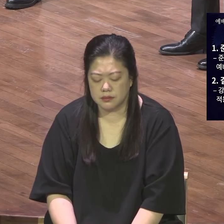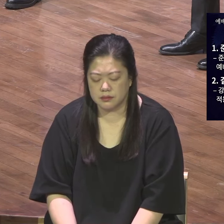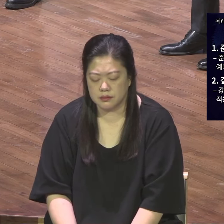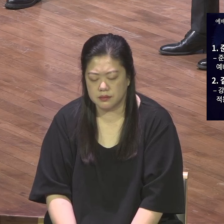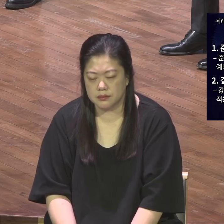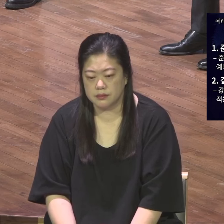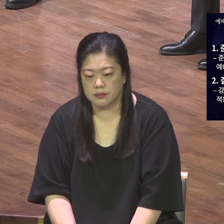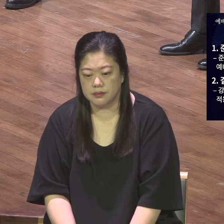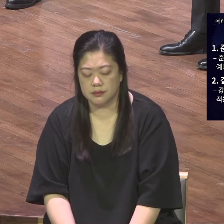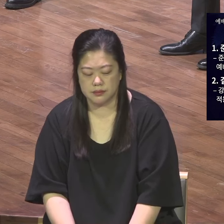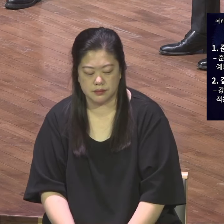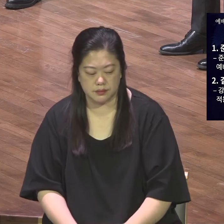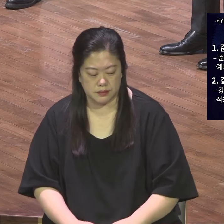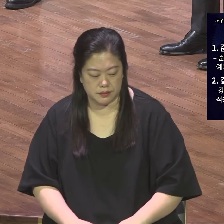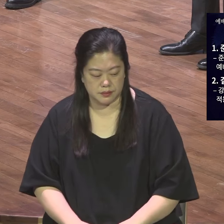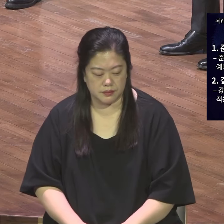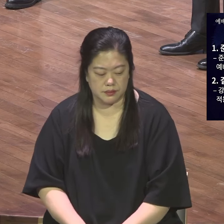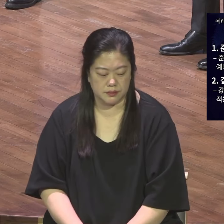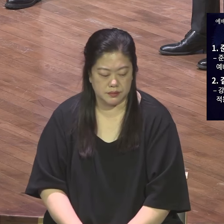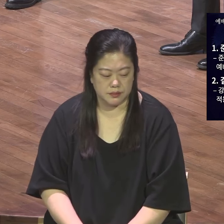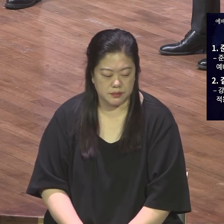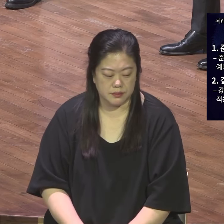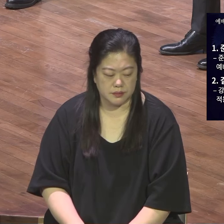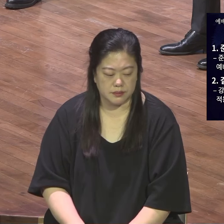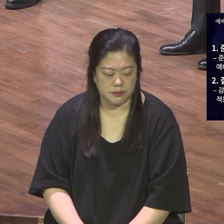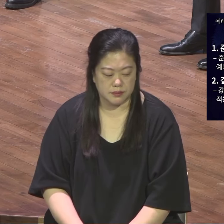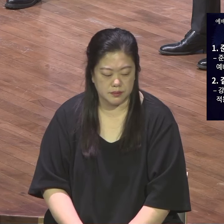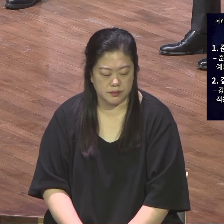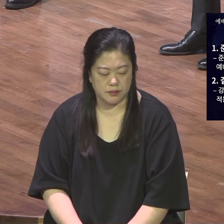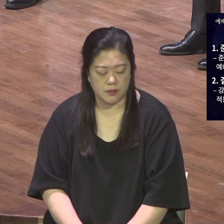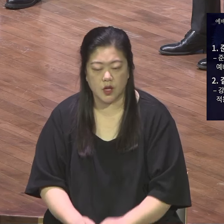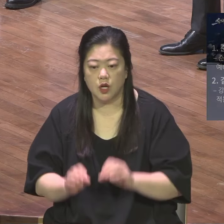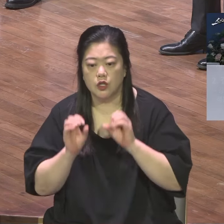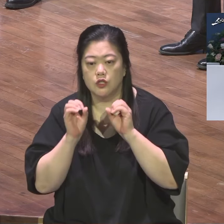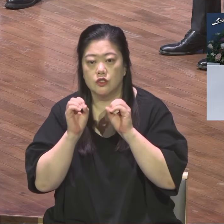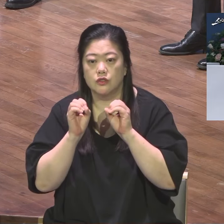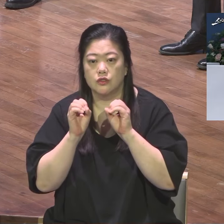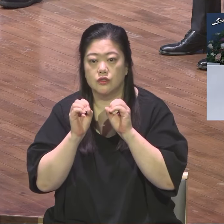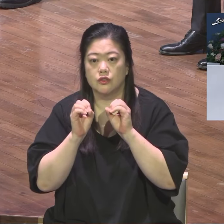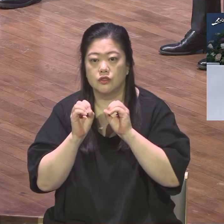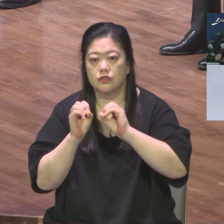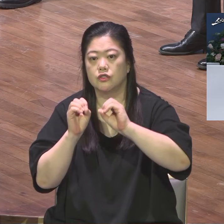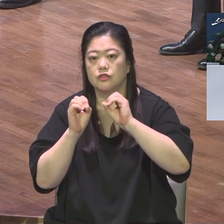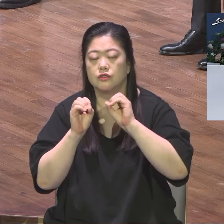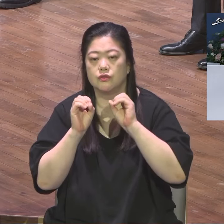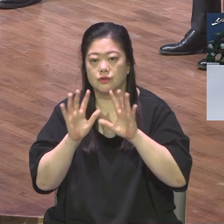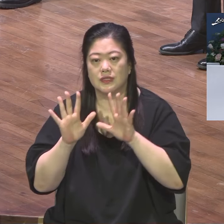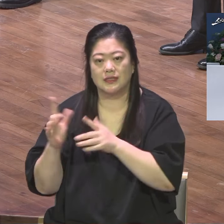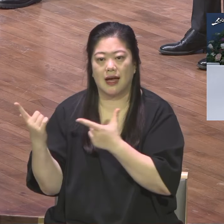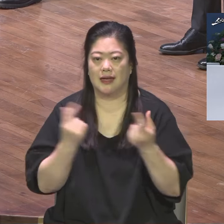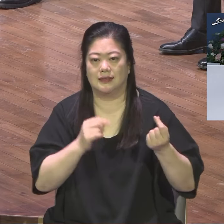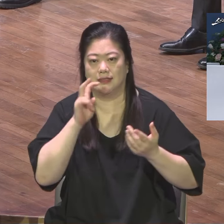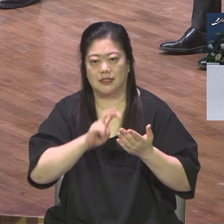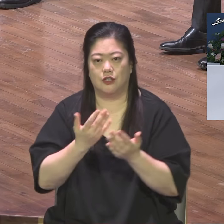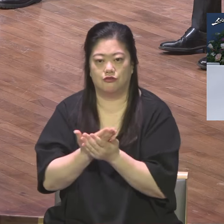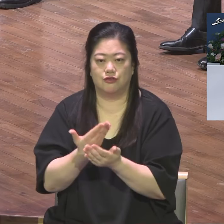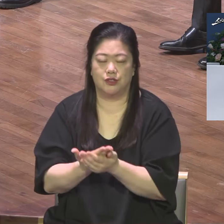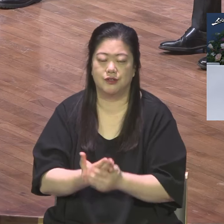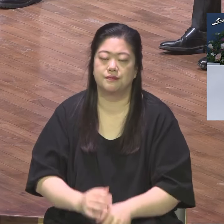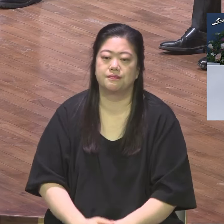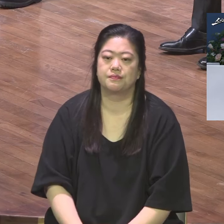우리 이 시간에는 전도자의 마음을 가지고 또 현장을 생각하면서 소명 함께 찬양하도록 하겠습니다.